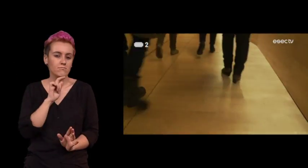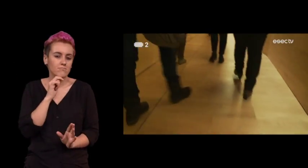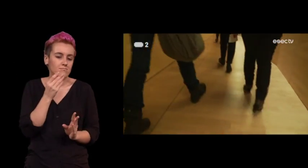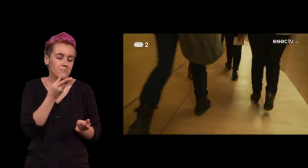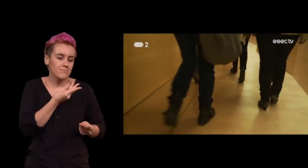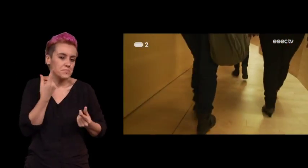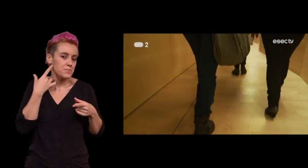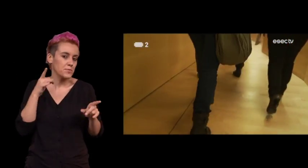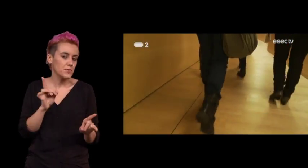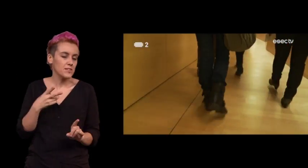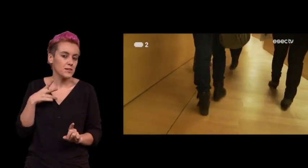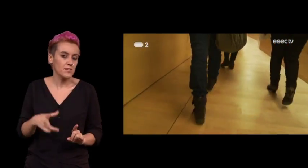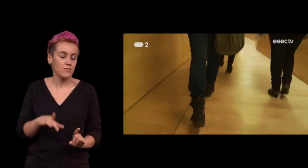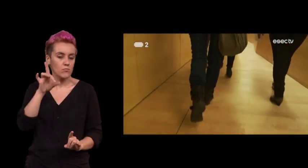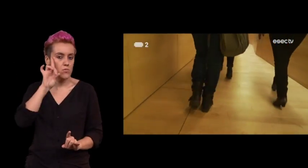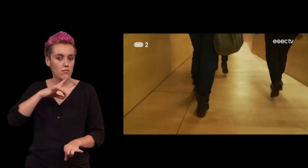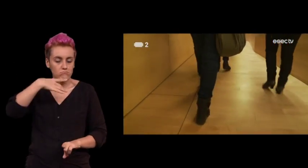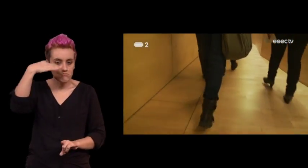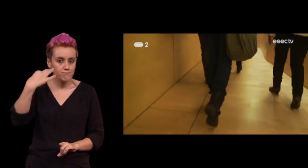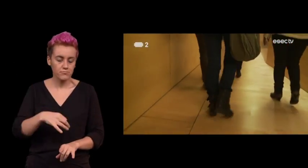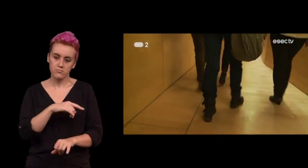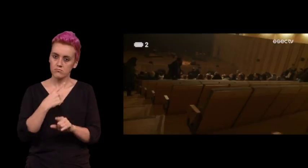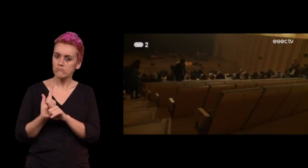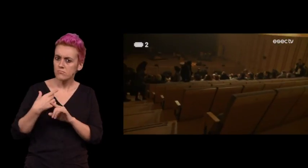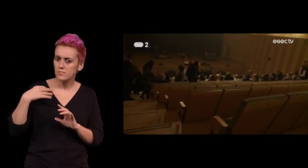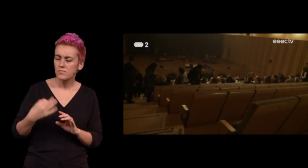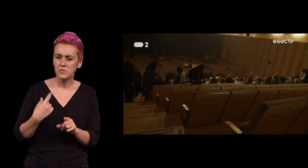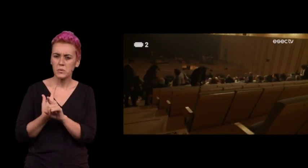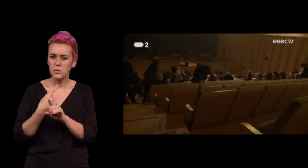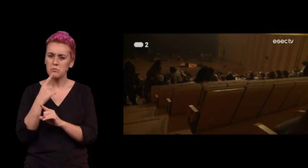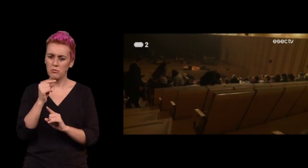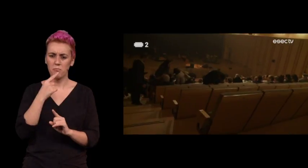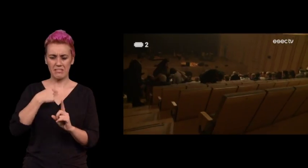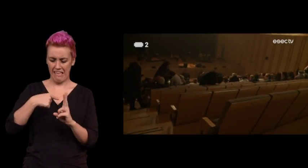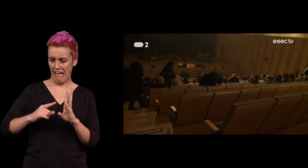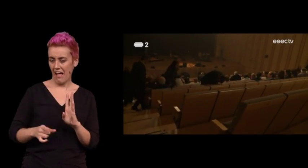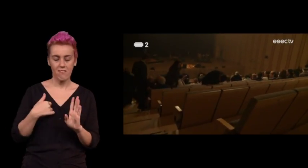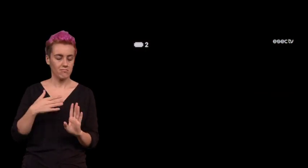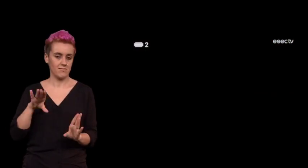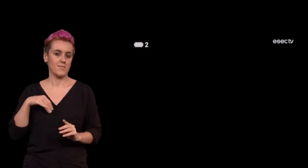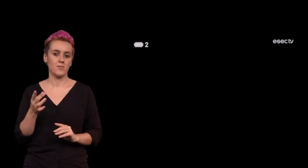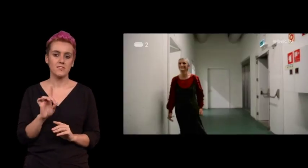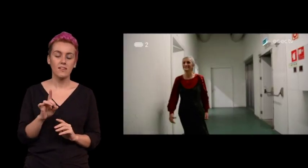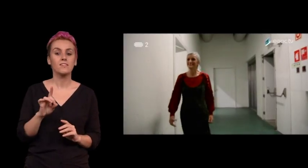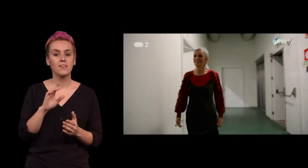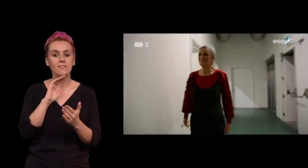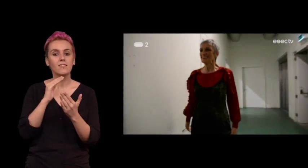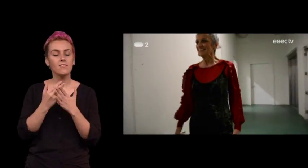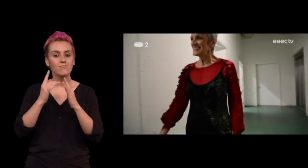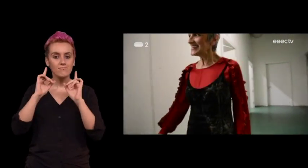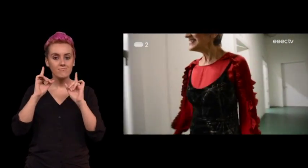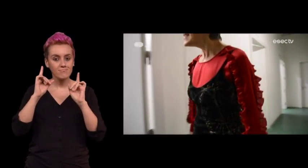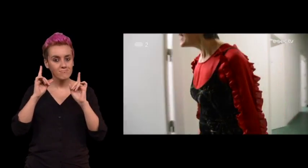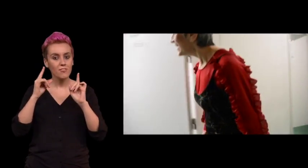mais misteriosas da música portuguesa. Mulher de fortes convicções, rejeita todos os rótulos que lhe queiram colar e